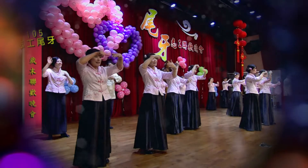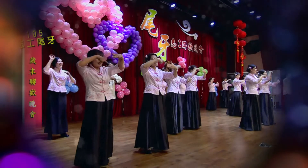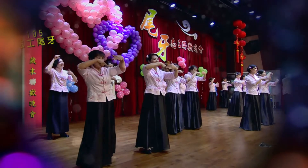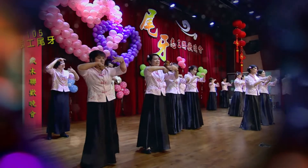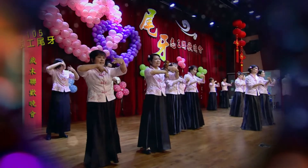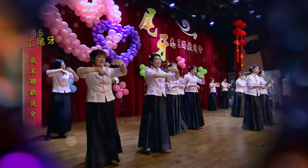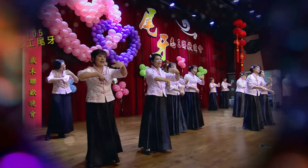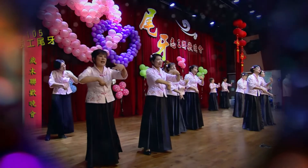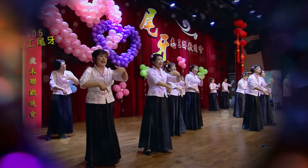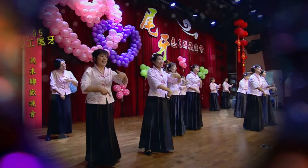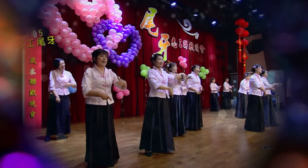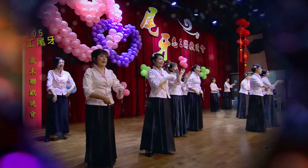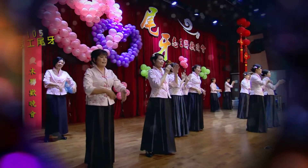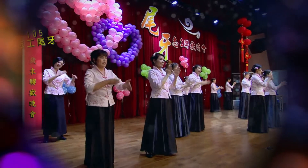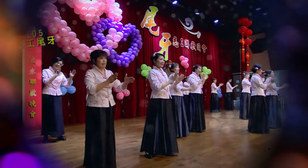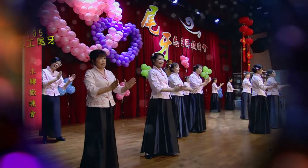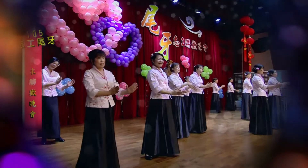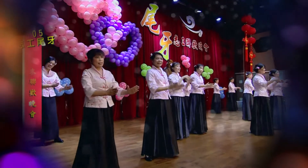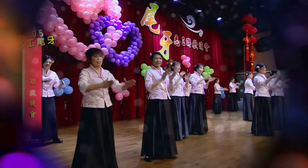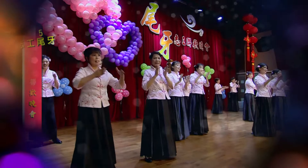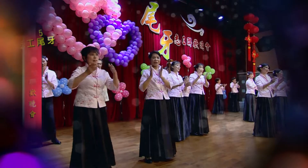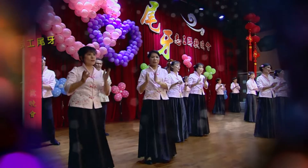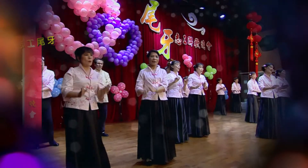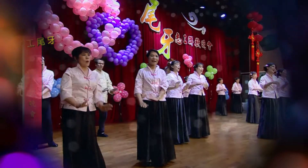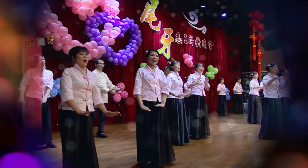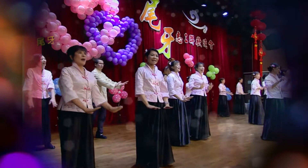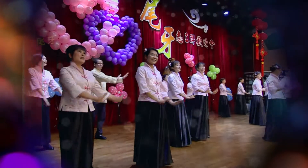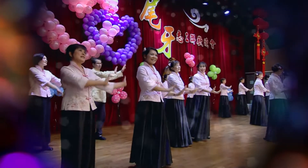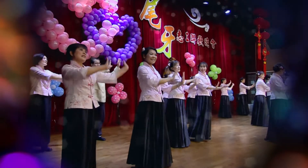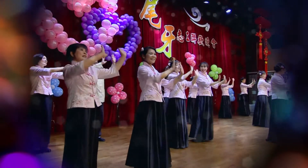深深的一段情，